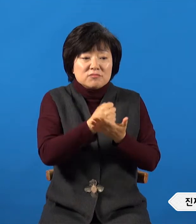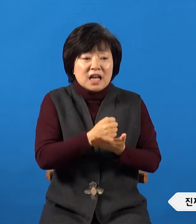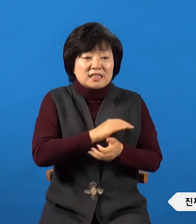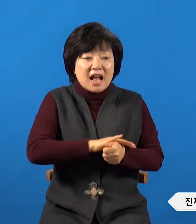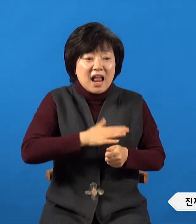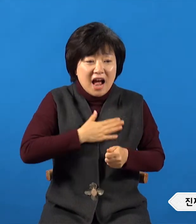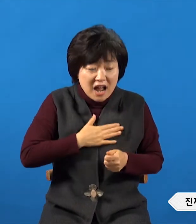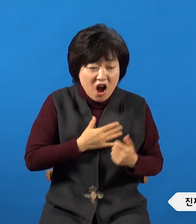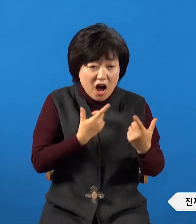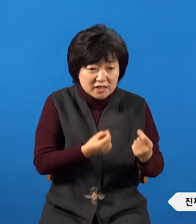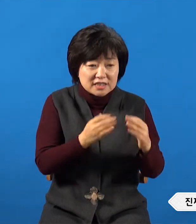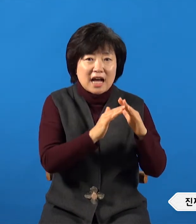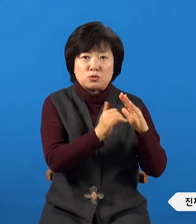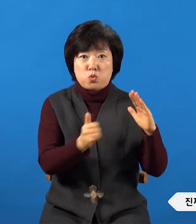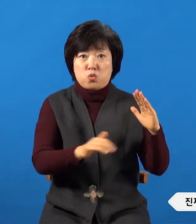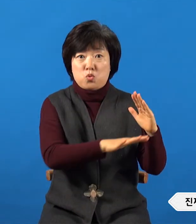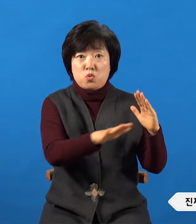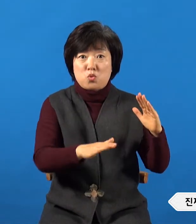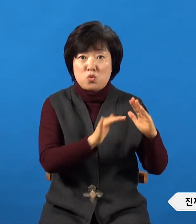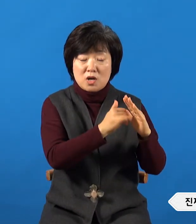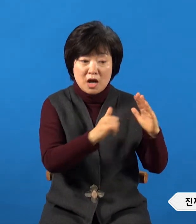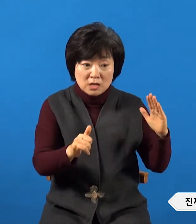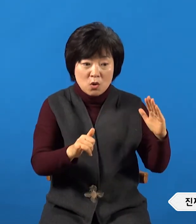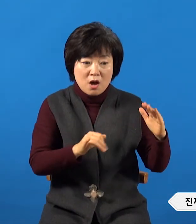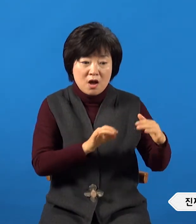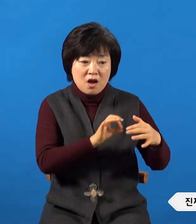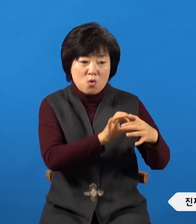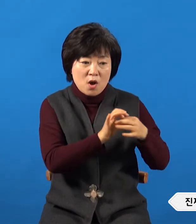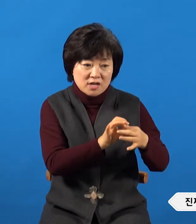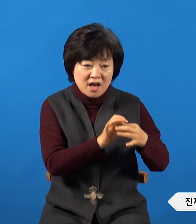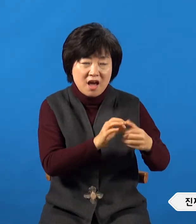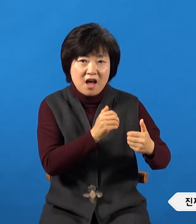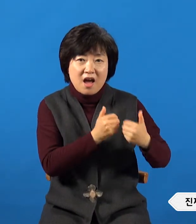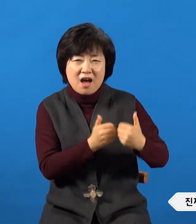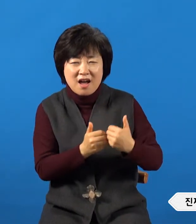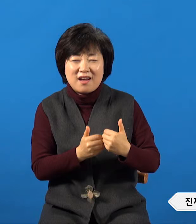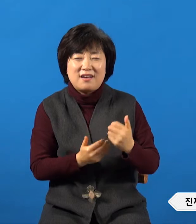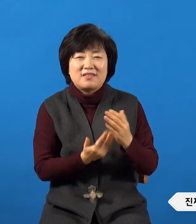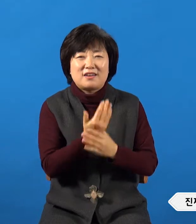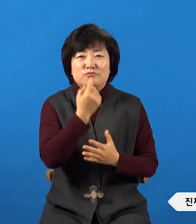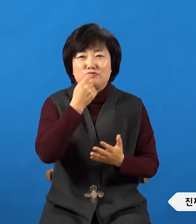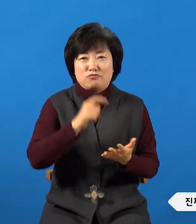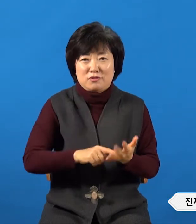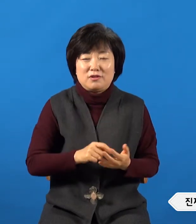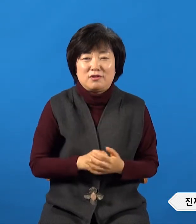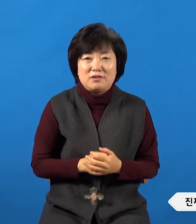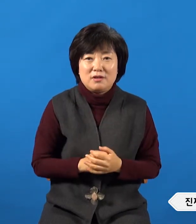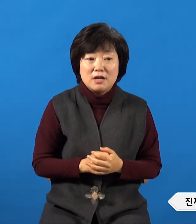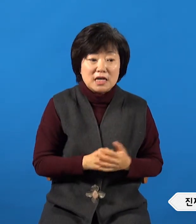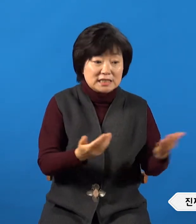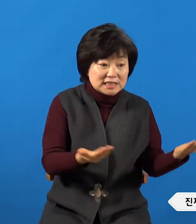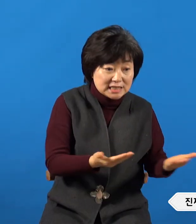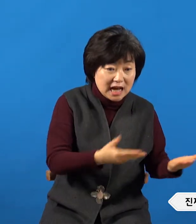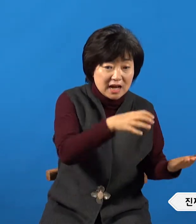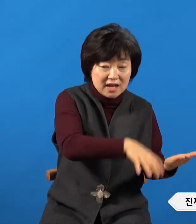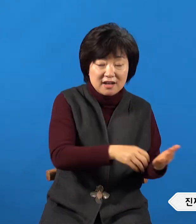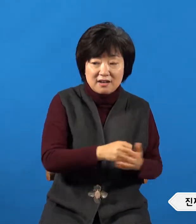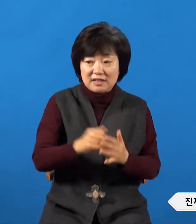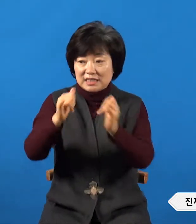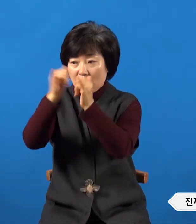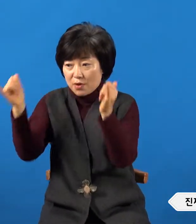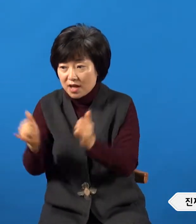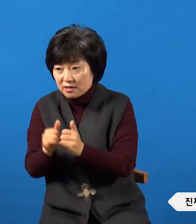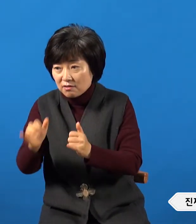알고 가까운 가족들 사이에서도 그 관계는 결코 쉬운 것이 아닙니다. 하물며 직장이나